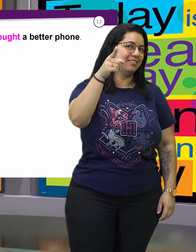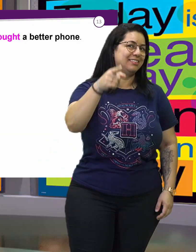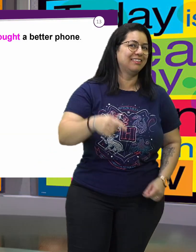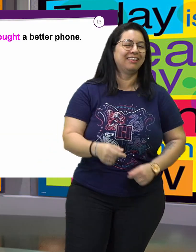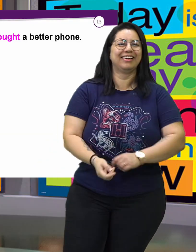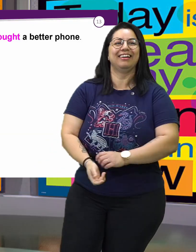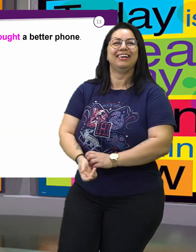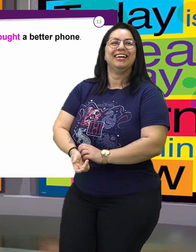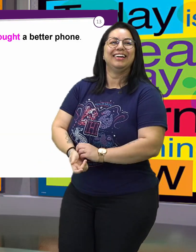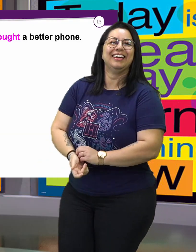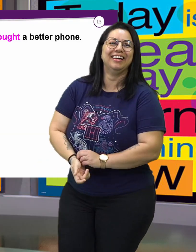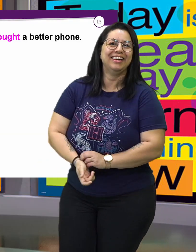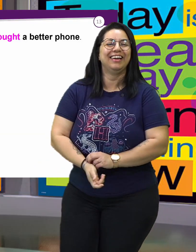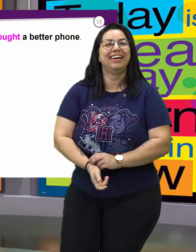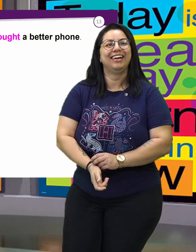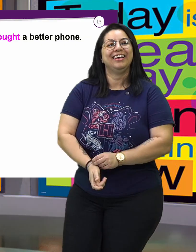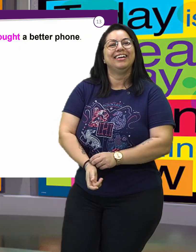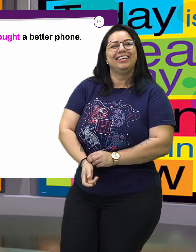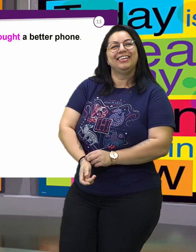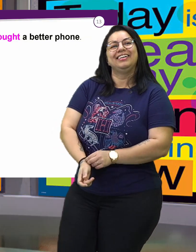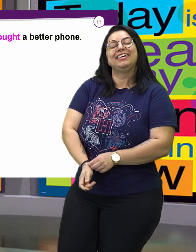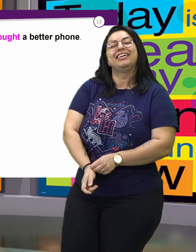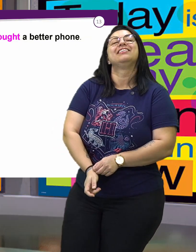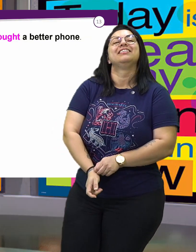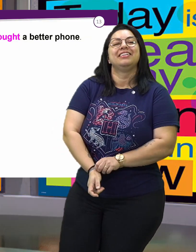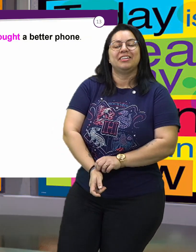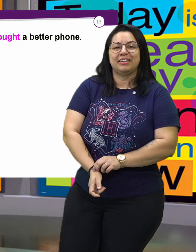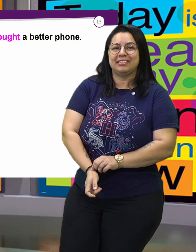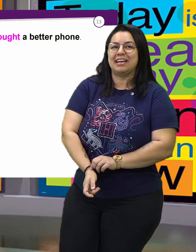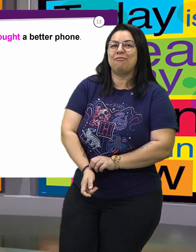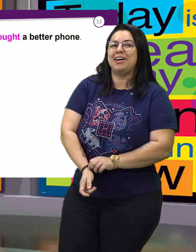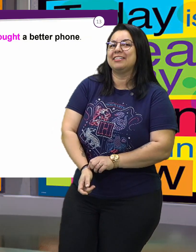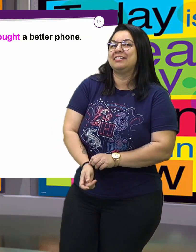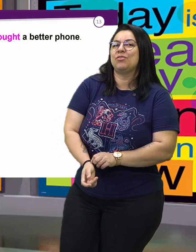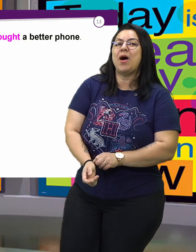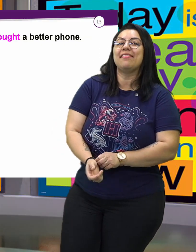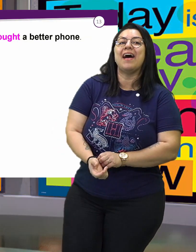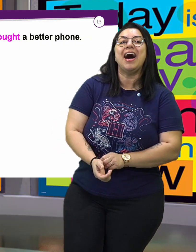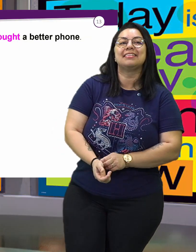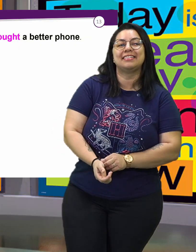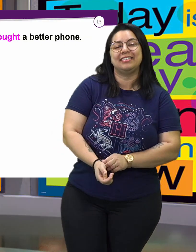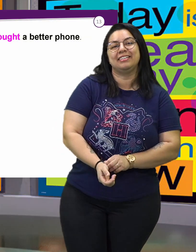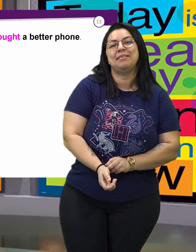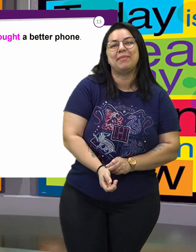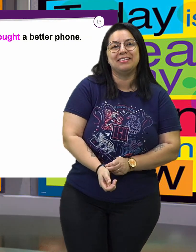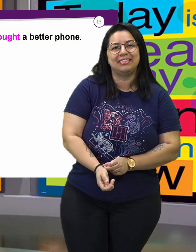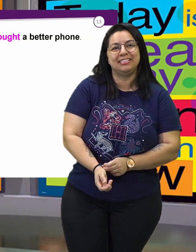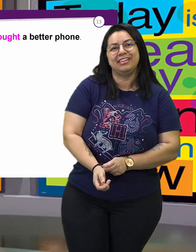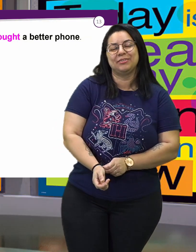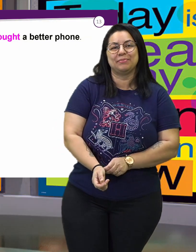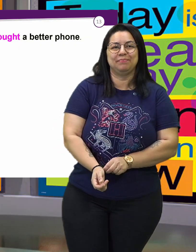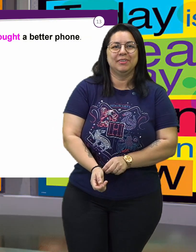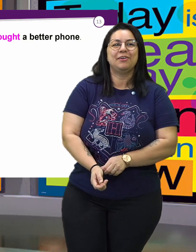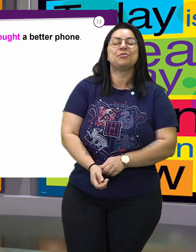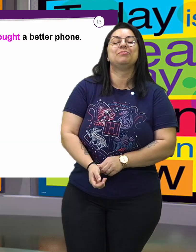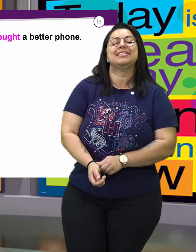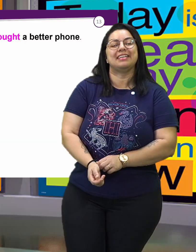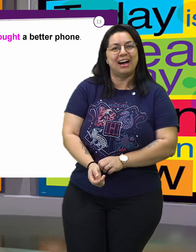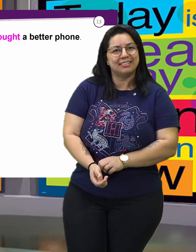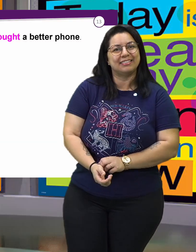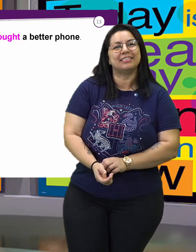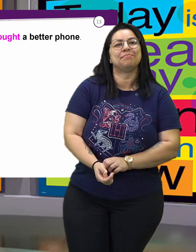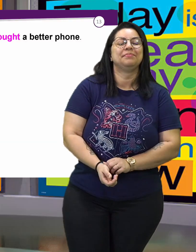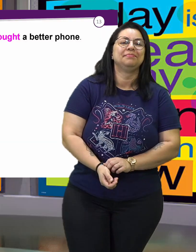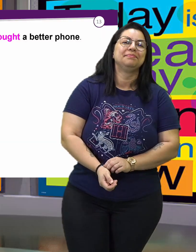esperto. Aqui a gente tem o quê? A condição. Se eu salvasse, não. Guardasse né? Mais dinheiro.